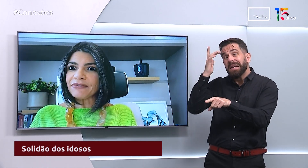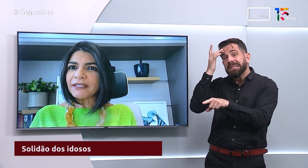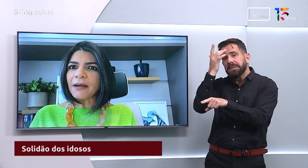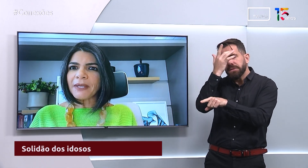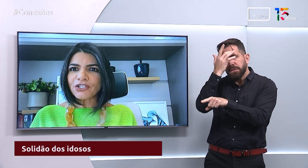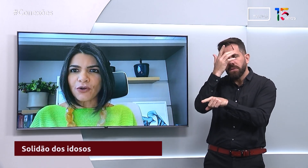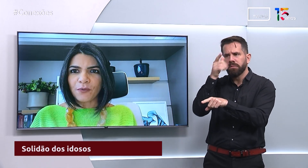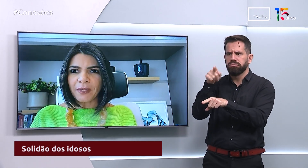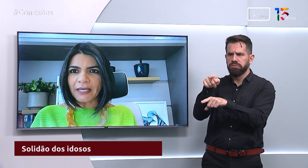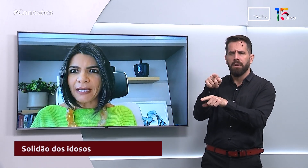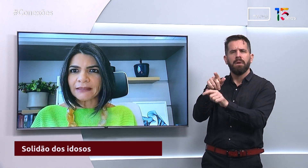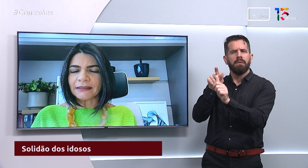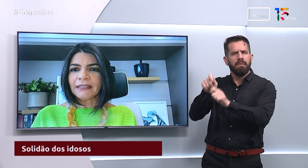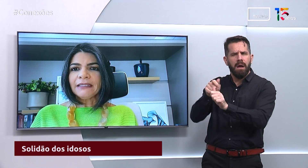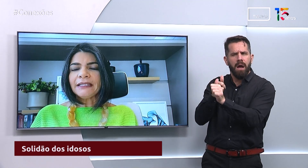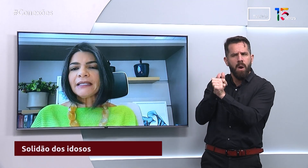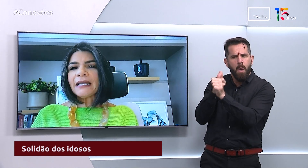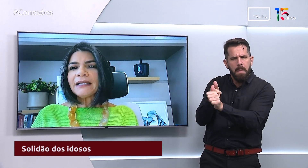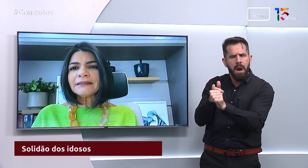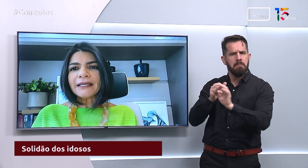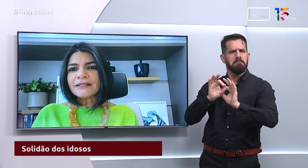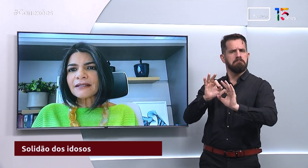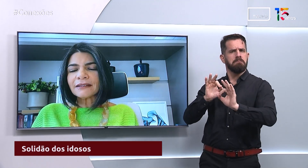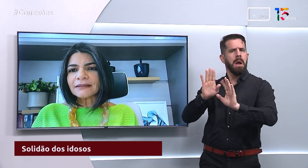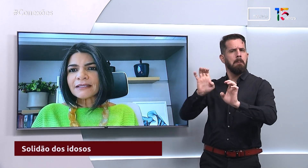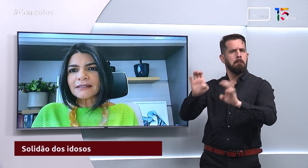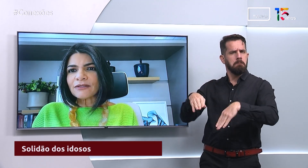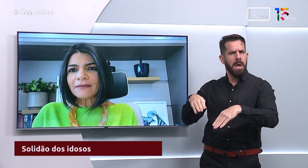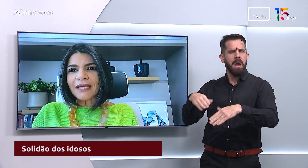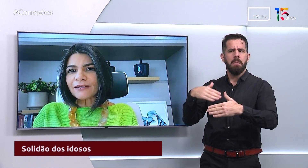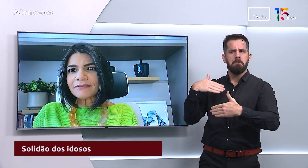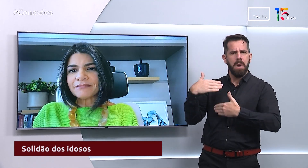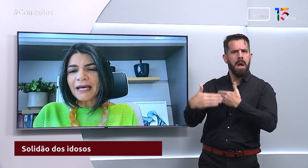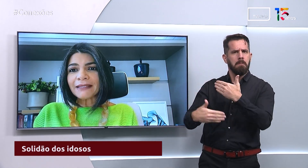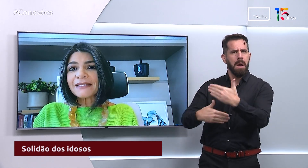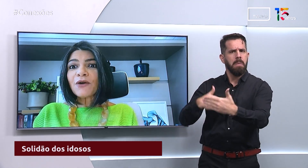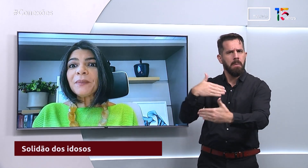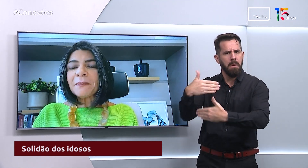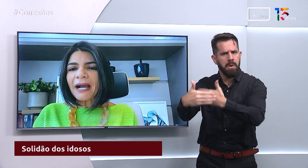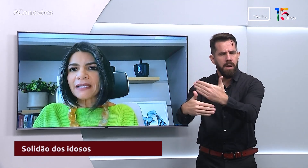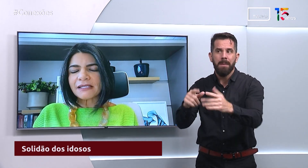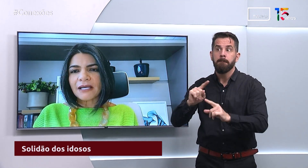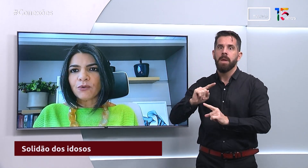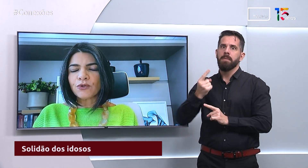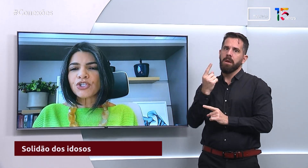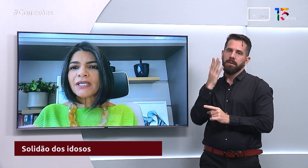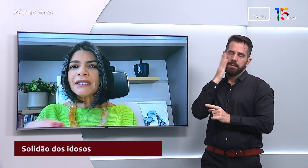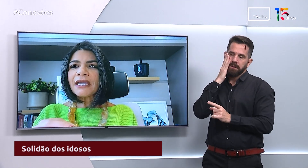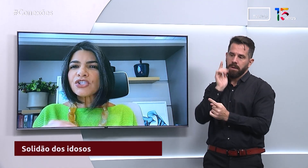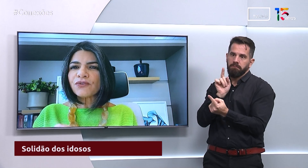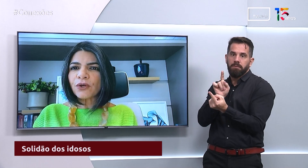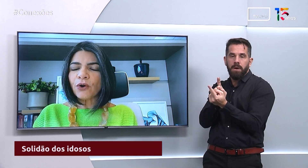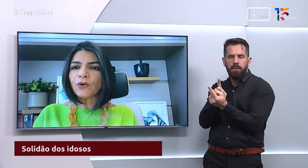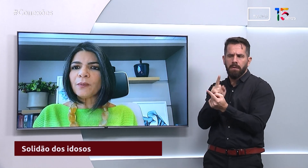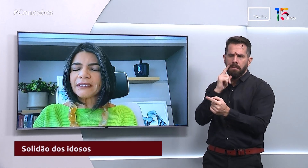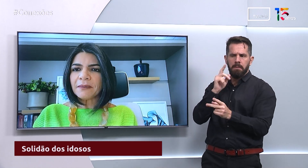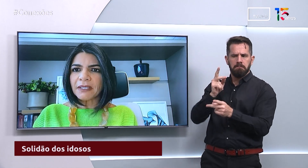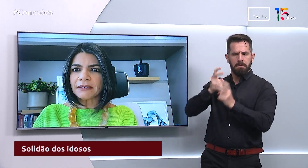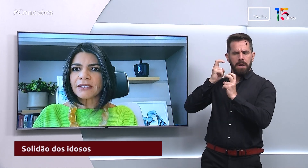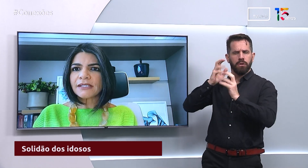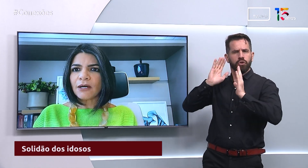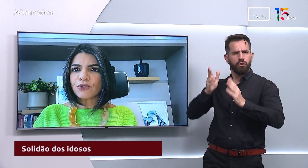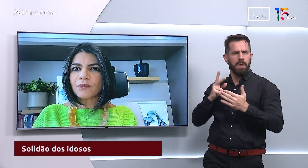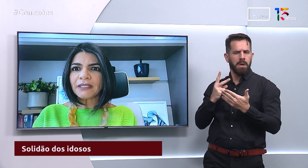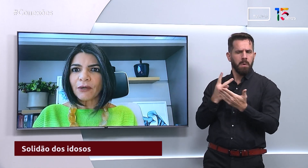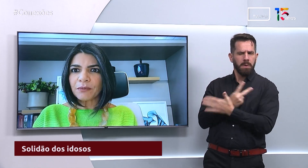é devidamente acompanhada, né, lá desde da atenção primária à saúde, identificou uma